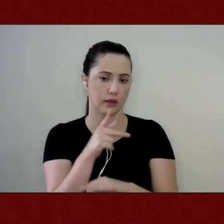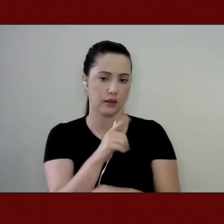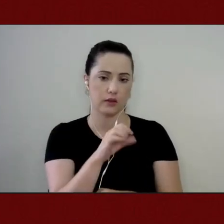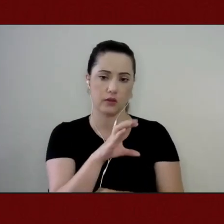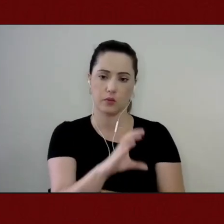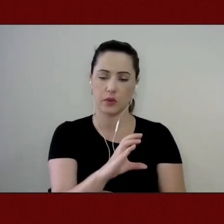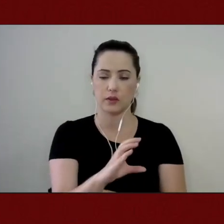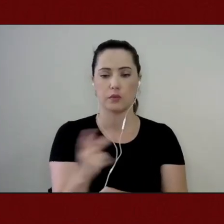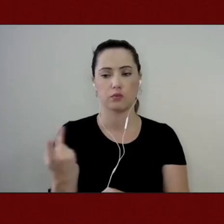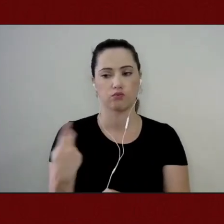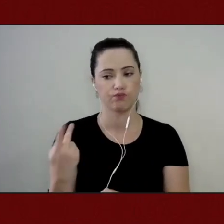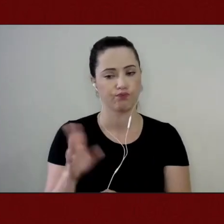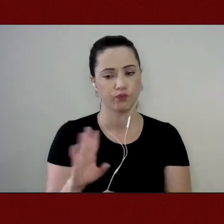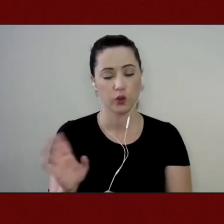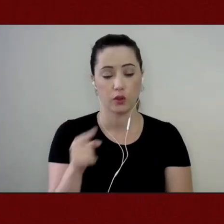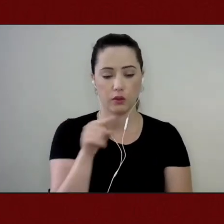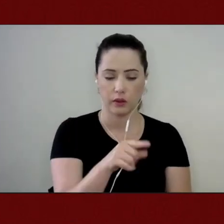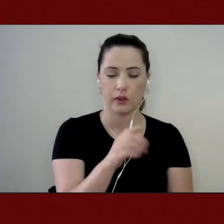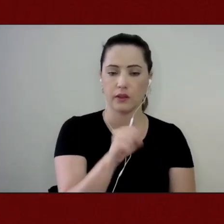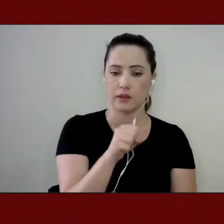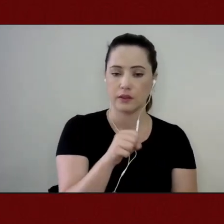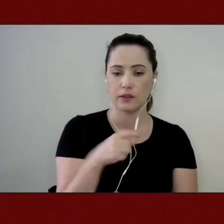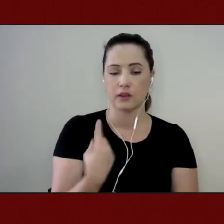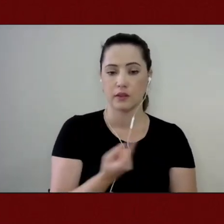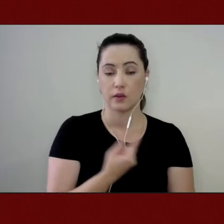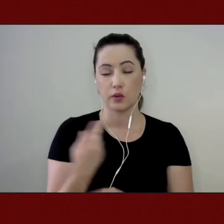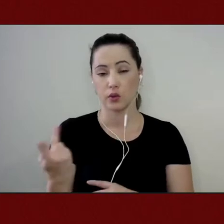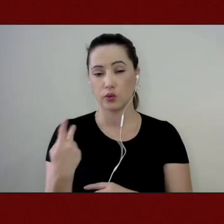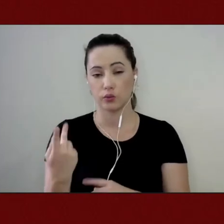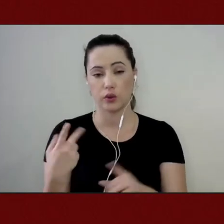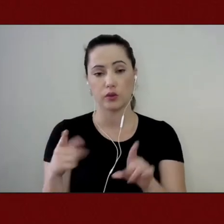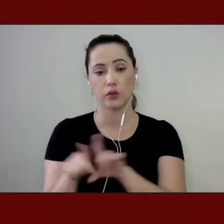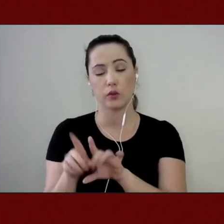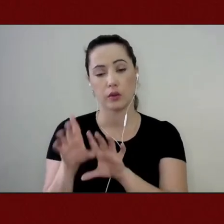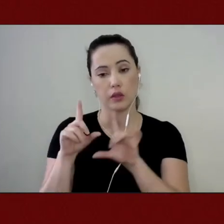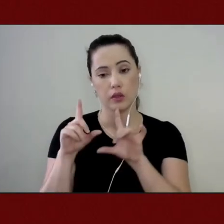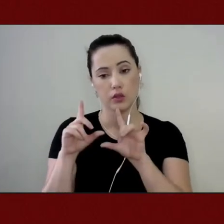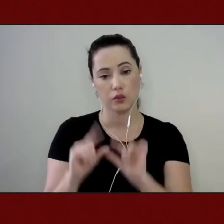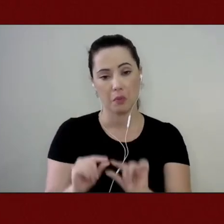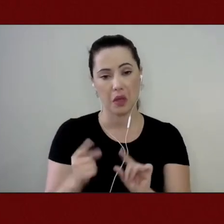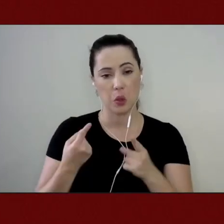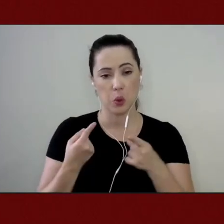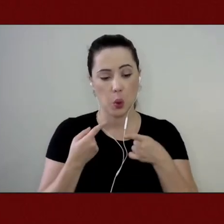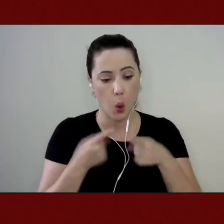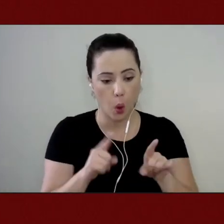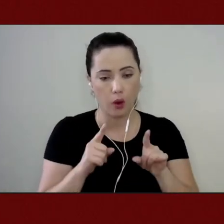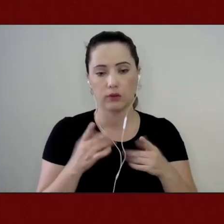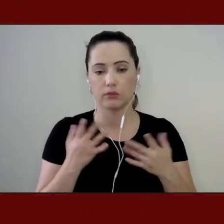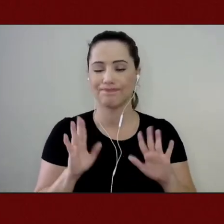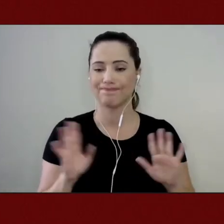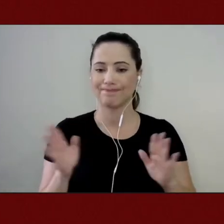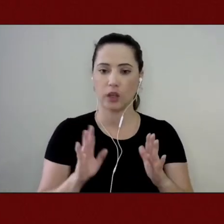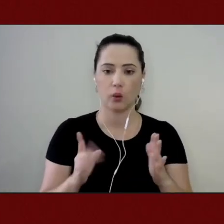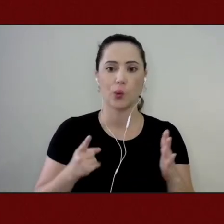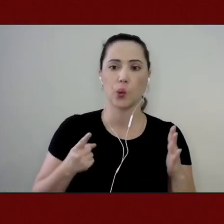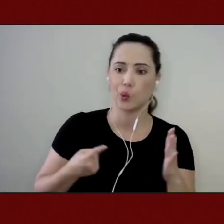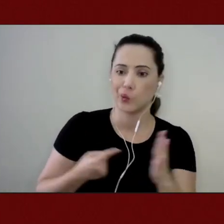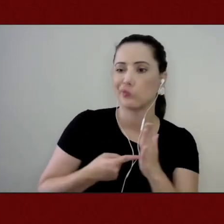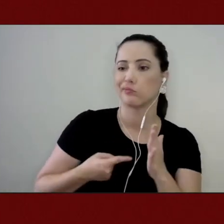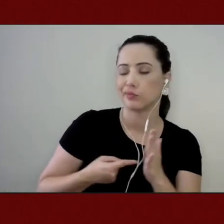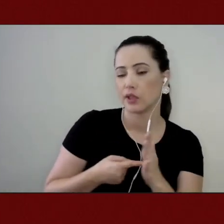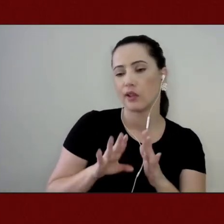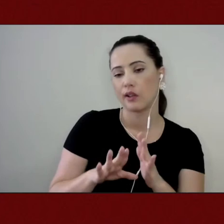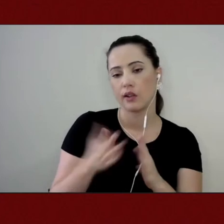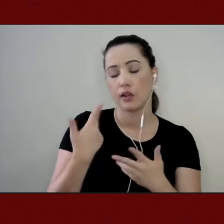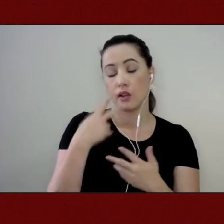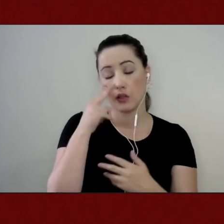assim, menos condenatória, menos adjetivada da produção cultural do